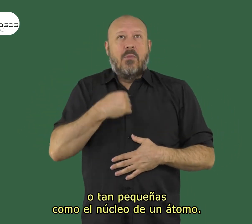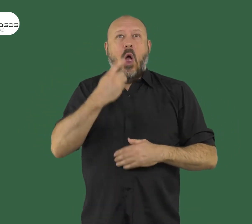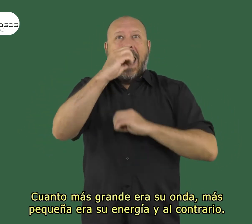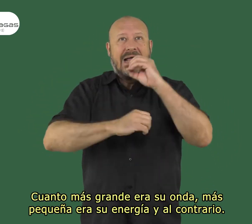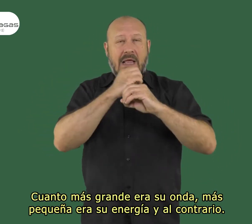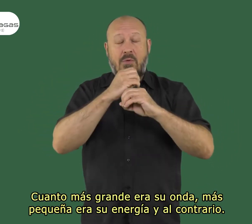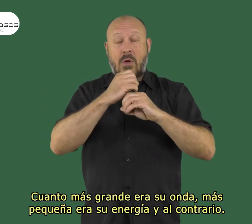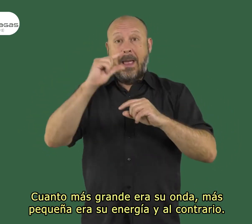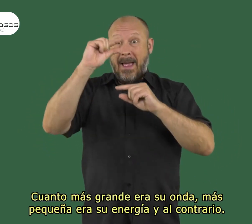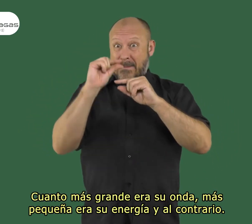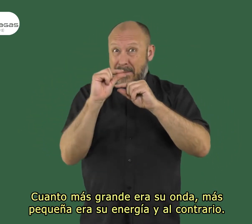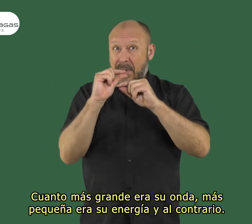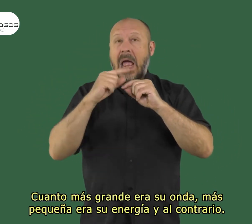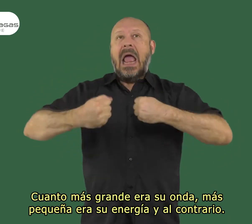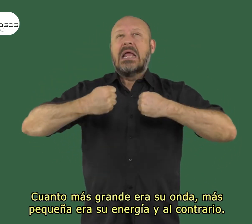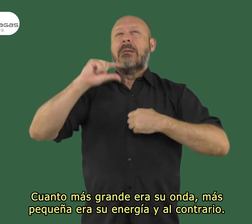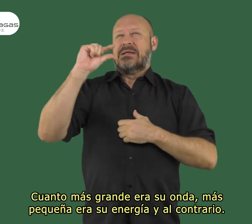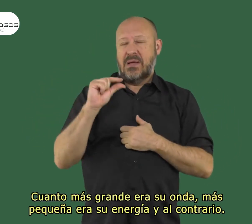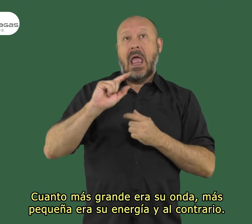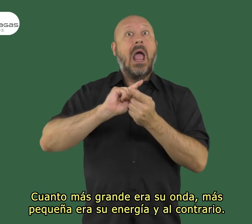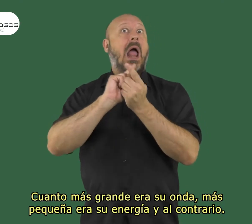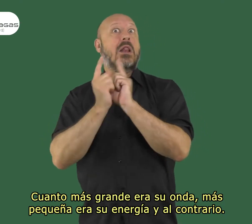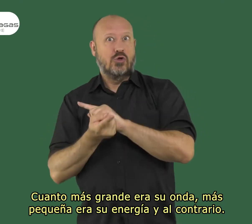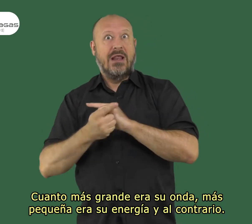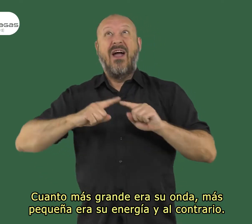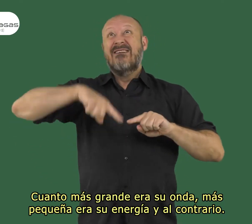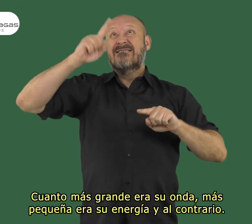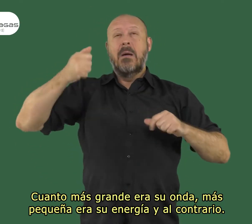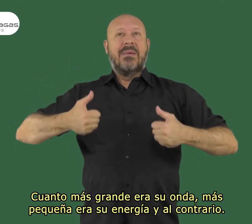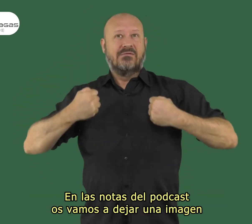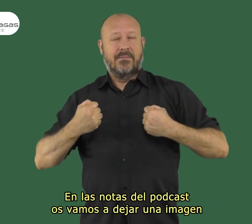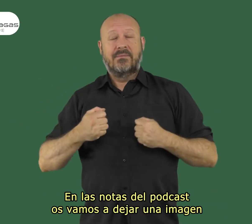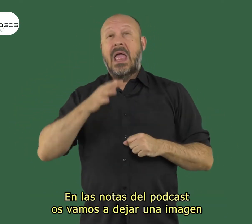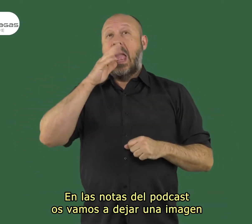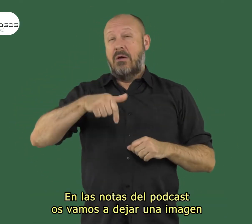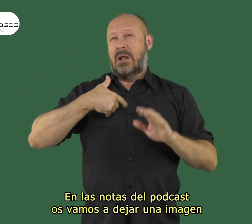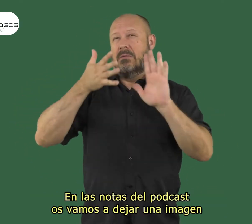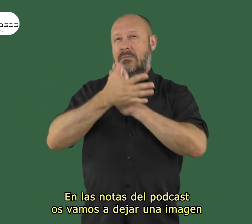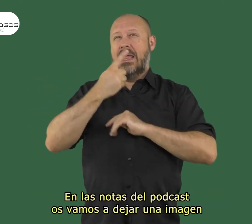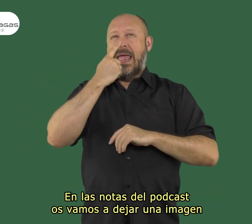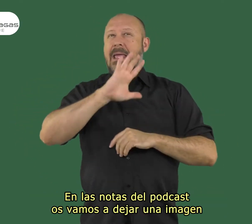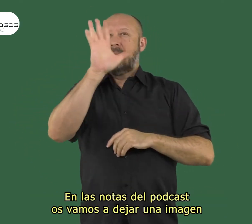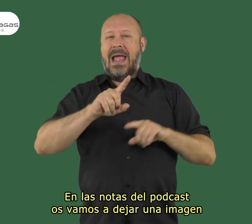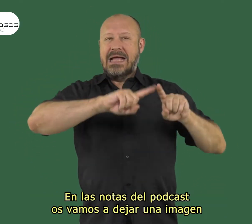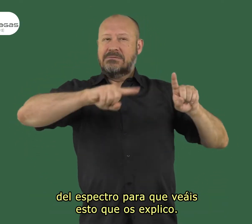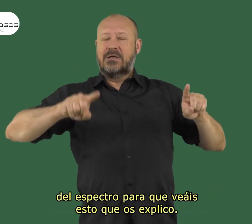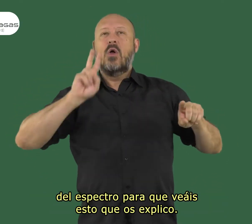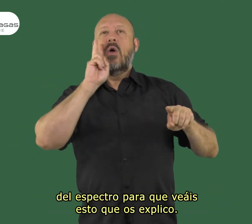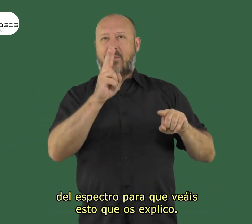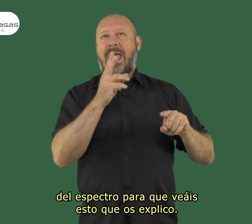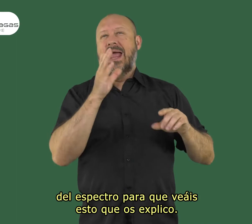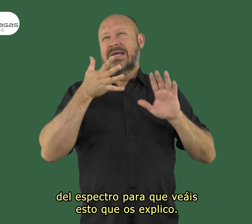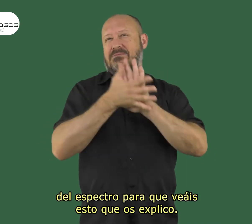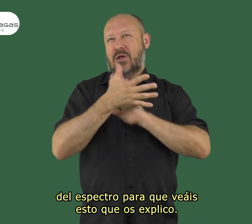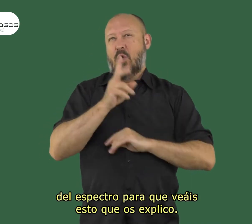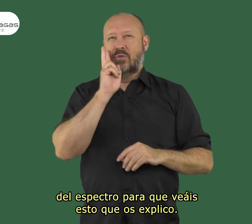átomo. Cuanto más grande era su onda, más pequeña era su energía y al contrario. En las notas del podcast os vamos a dejar una imagen del espectro para